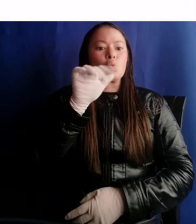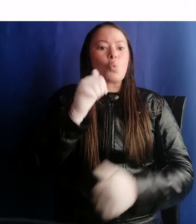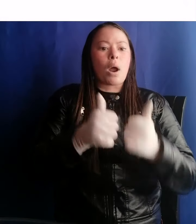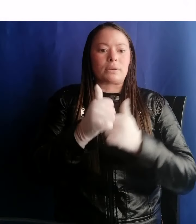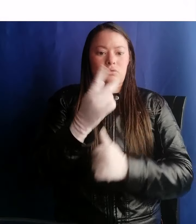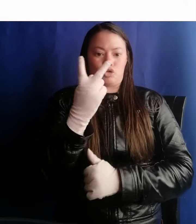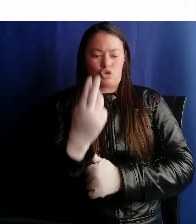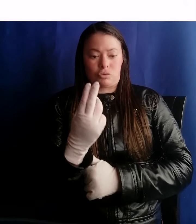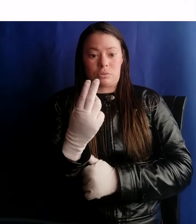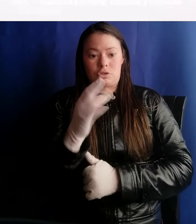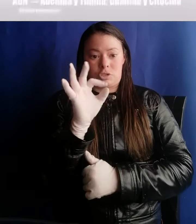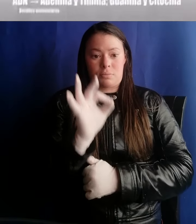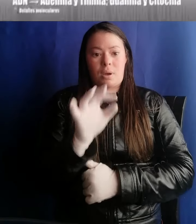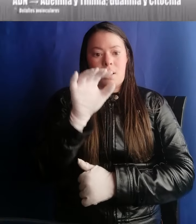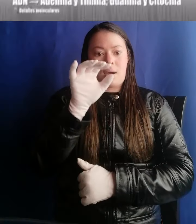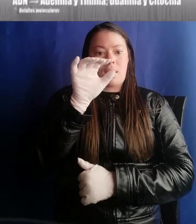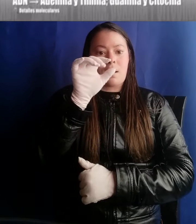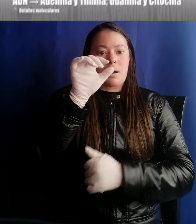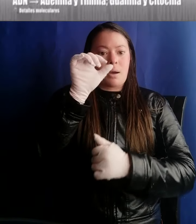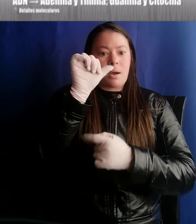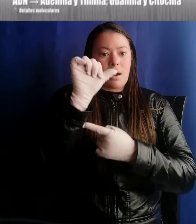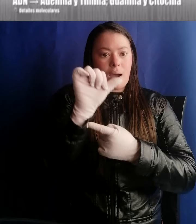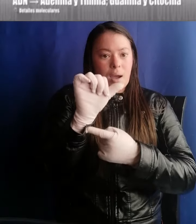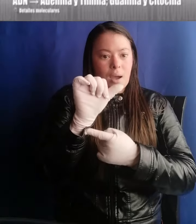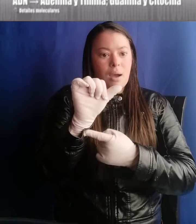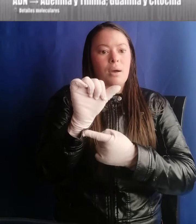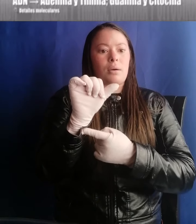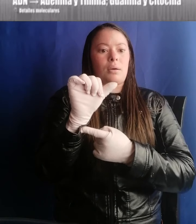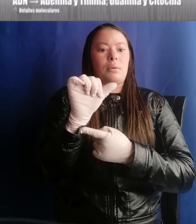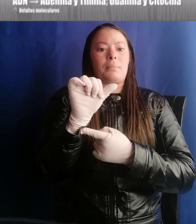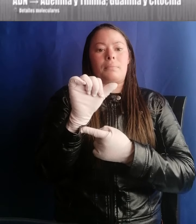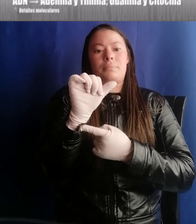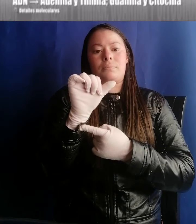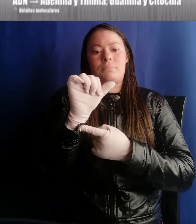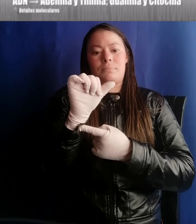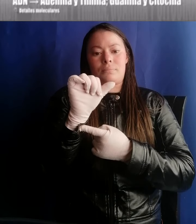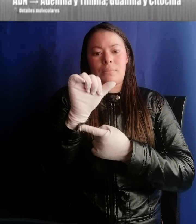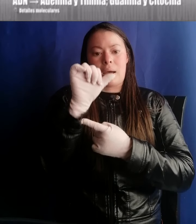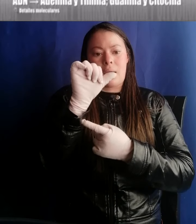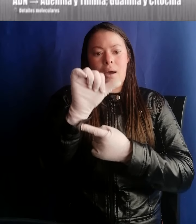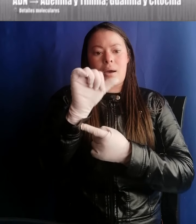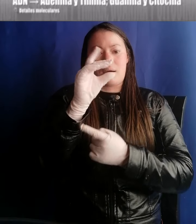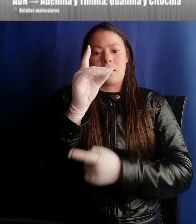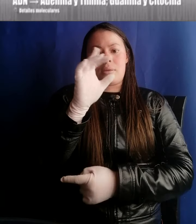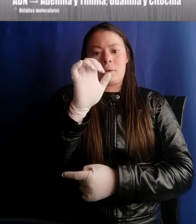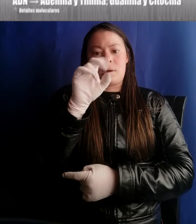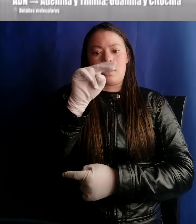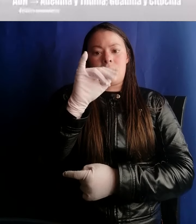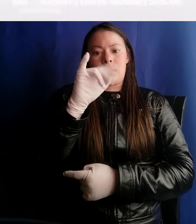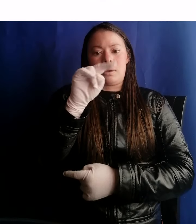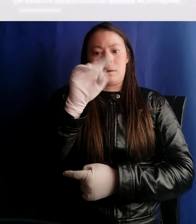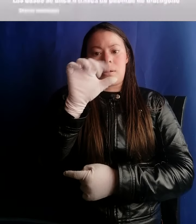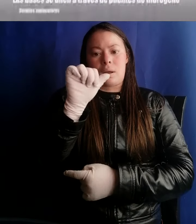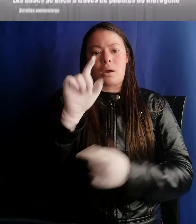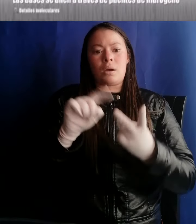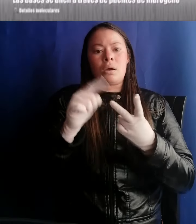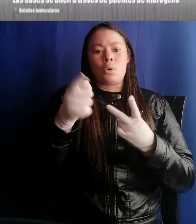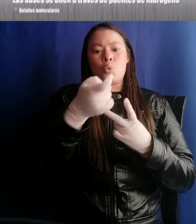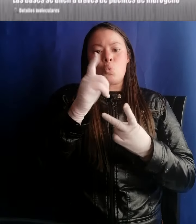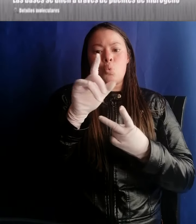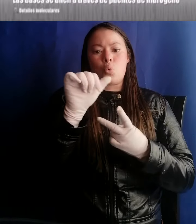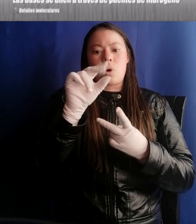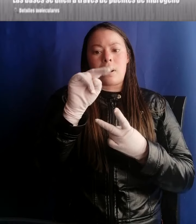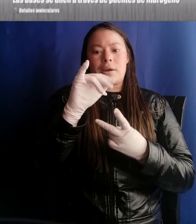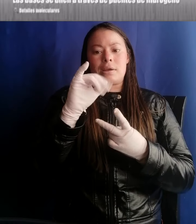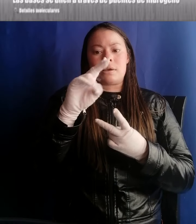específica de la otra. En el ADN las parejas siempre son adenina y timina, guanina y citosina. Las bases se unen